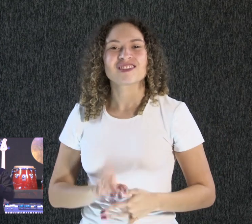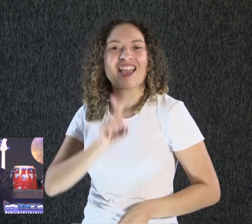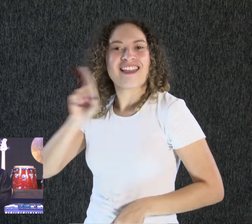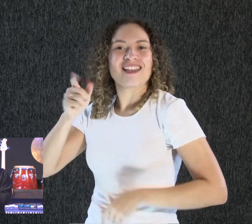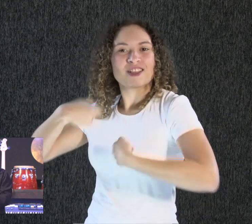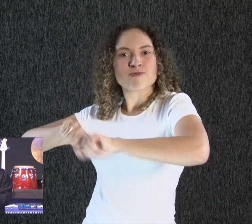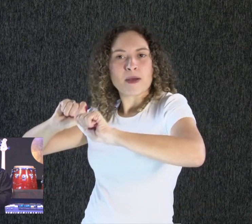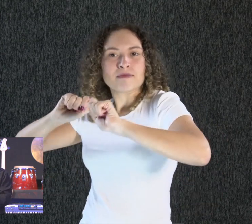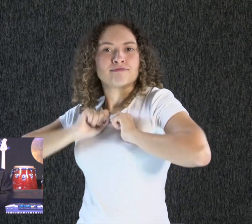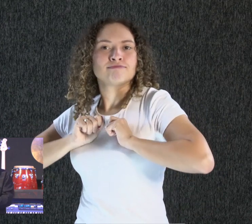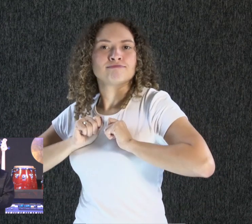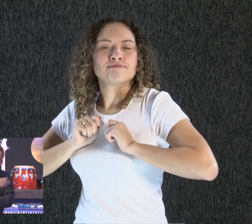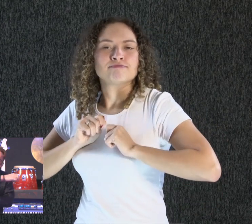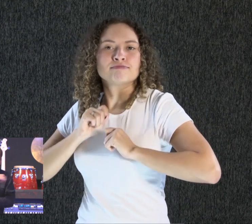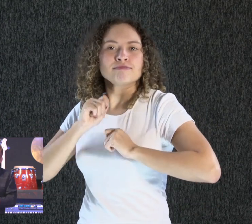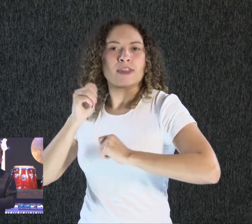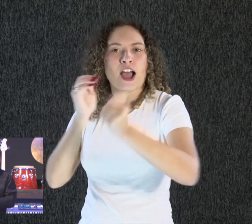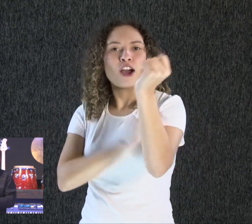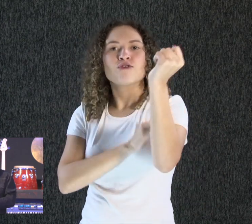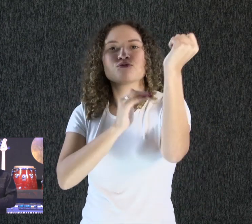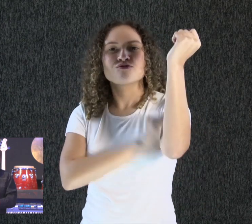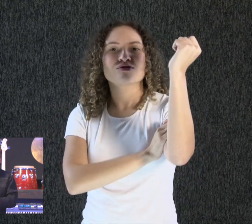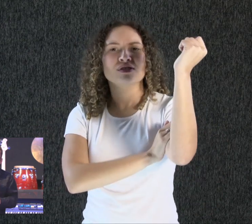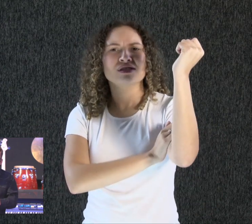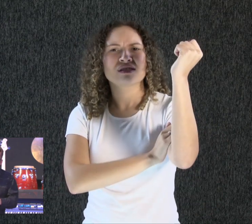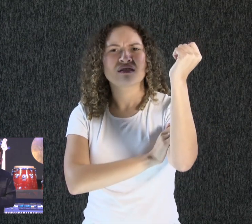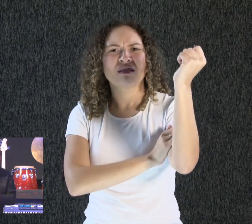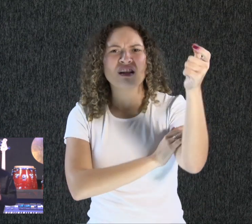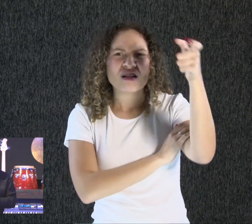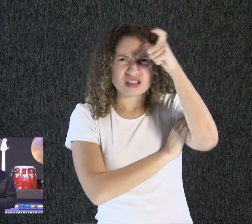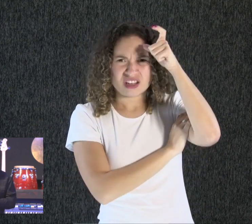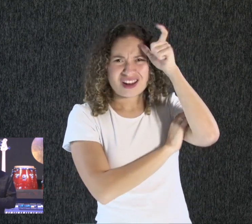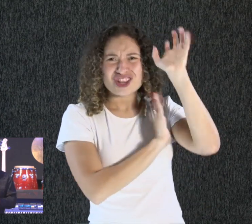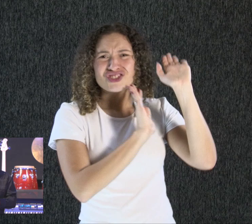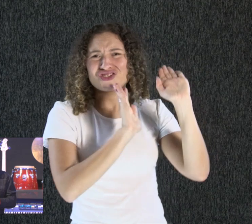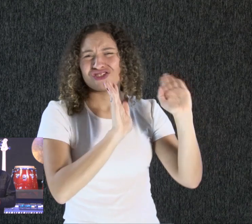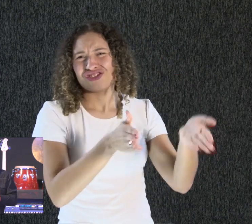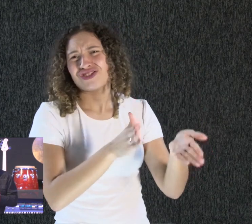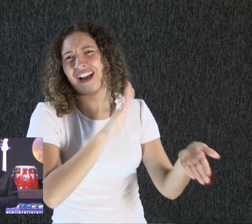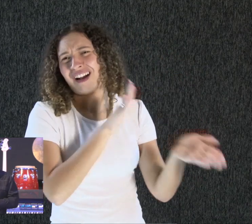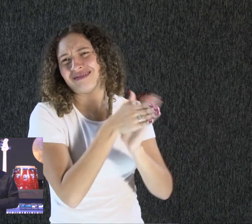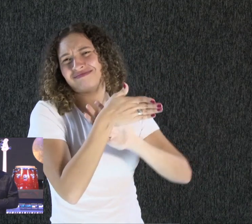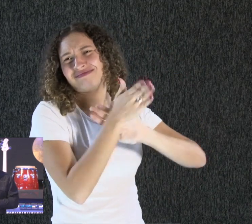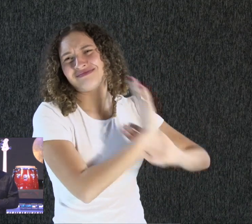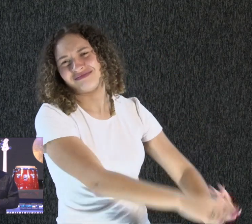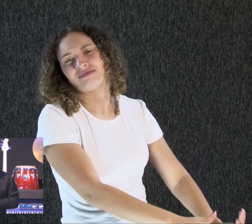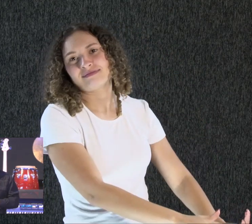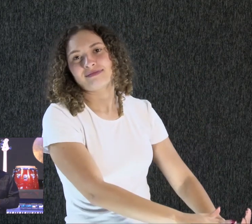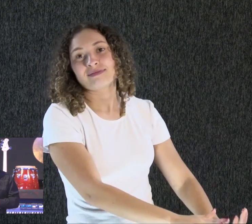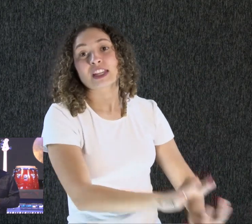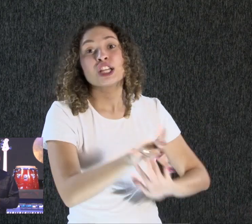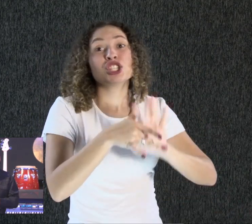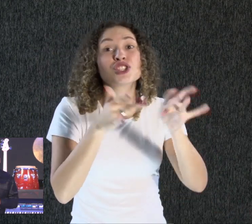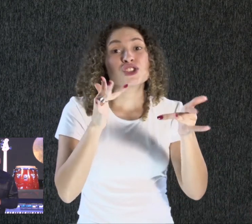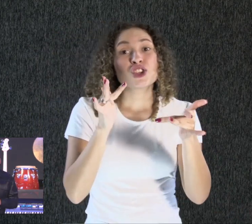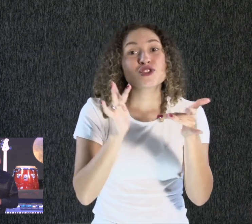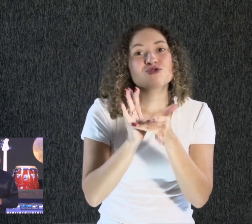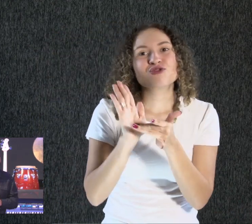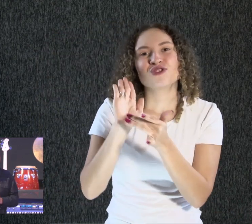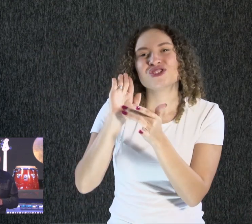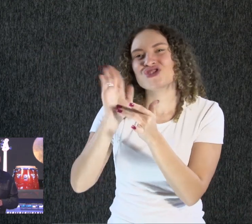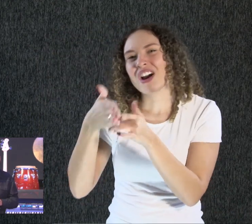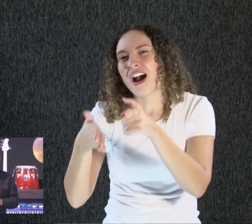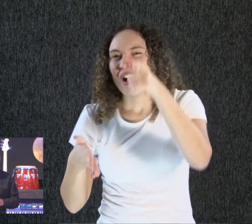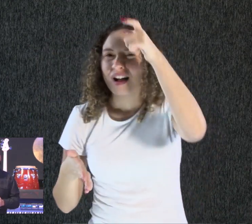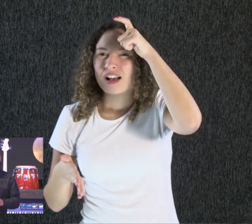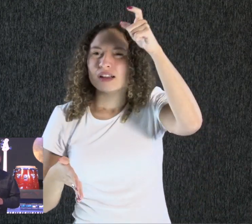na cruz do Calvário que Jesus aniquilou todo o poder de Satanás e ele está derrotado. Foi para isso que Jesus veio a